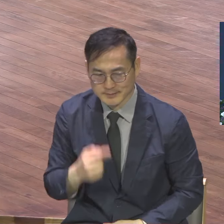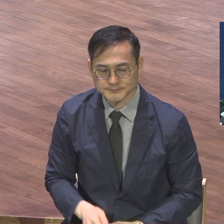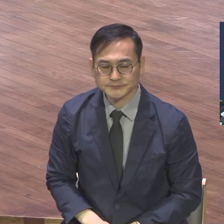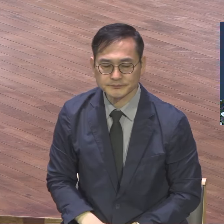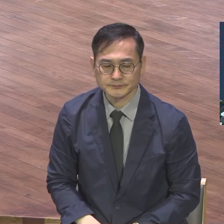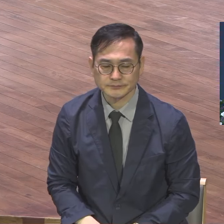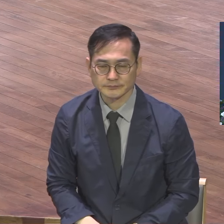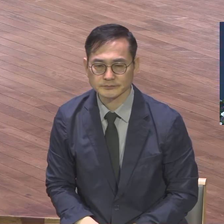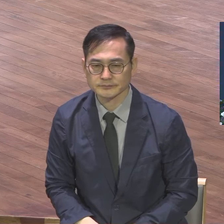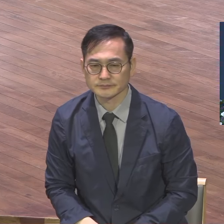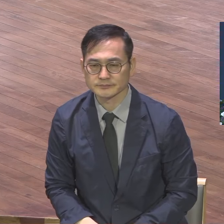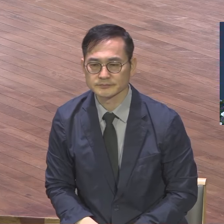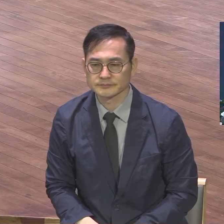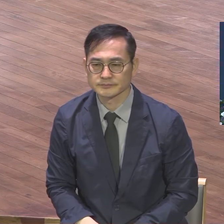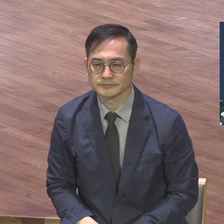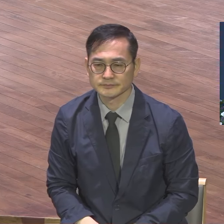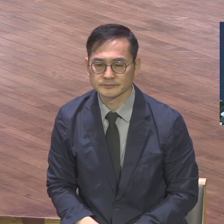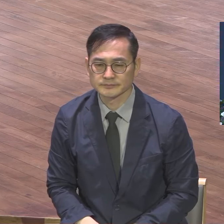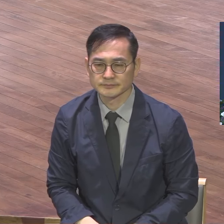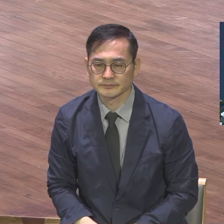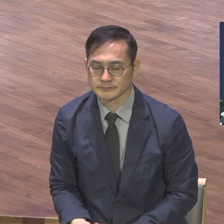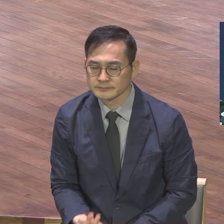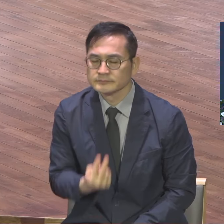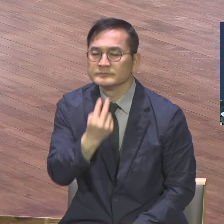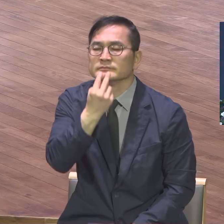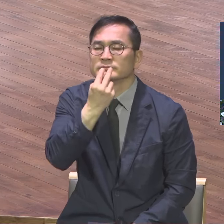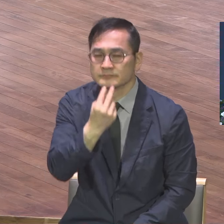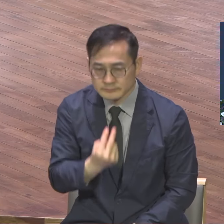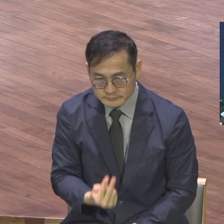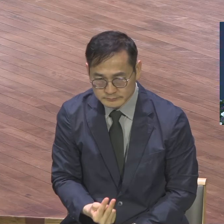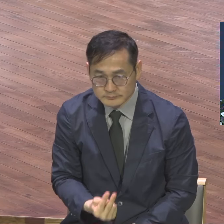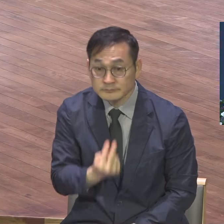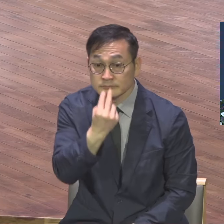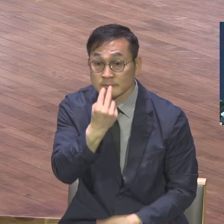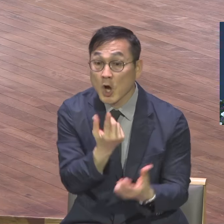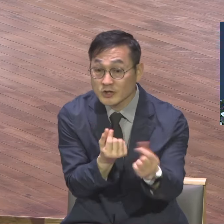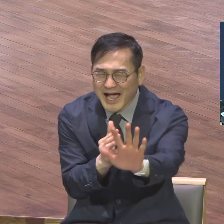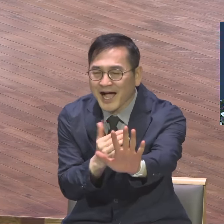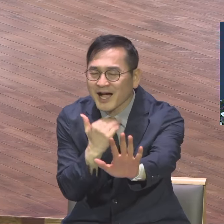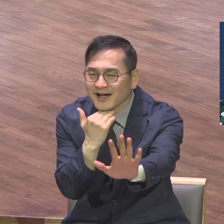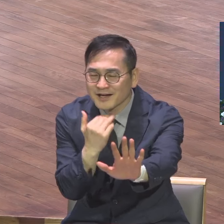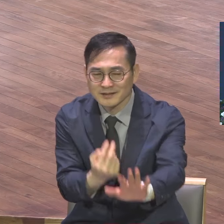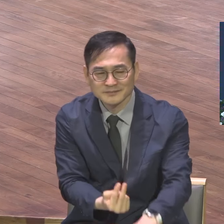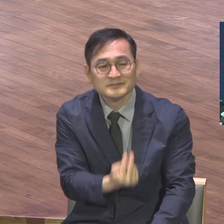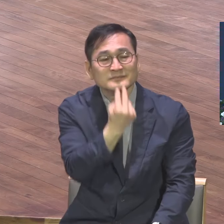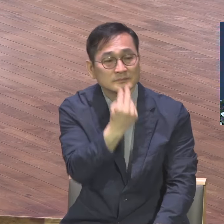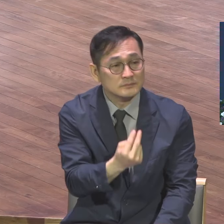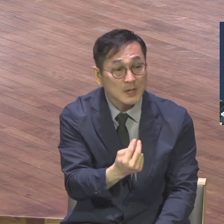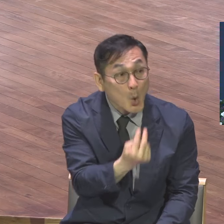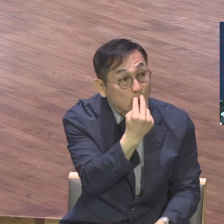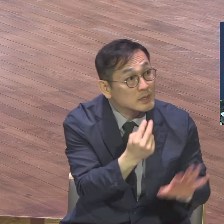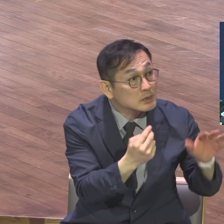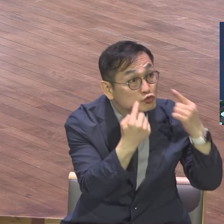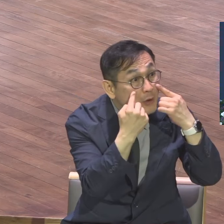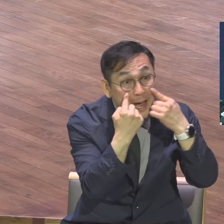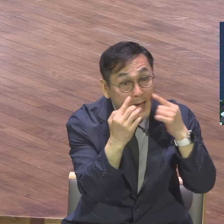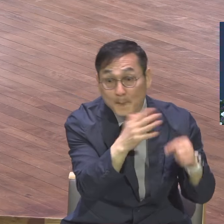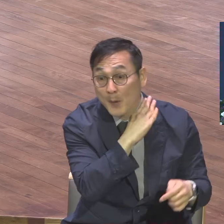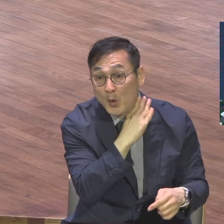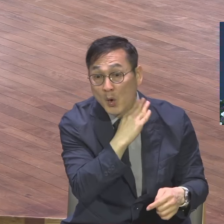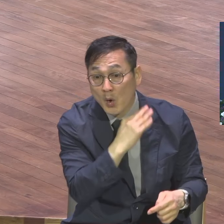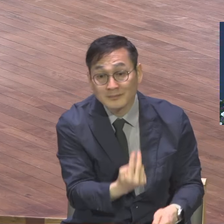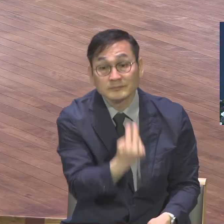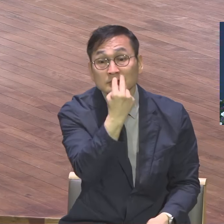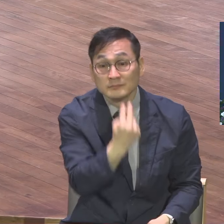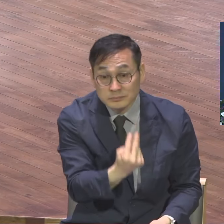코로 들어가서 여러분 생명을 유지하듯이 지금 눈에 보이지 않습니다. 공기가 눈에 보입니까? 하나님의 성령 공기처럼